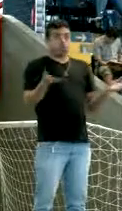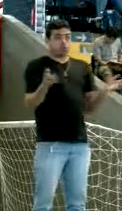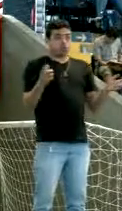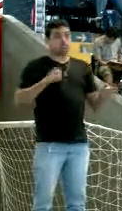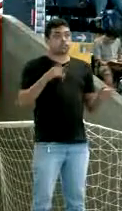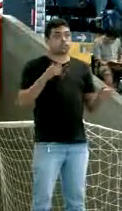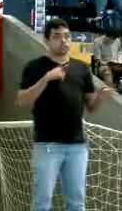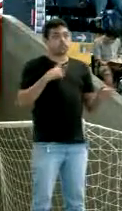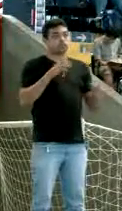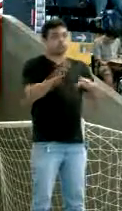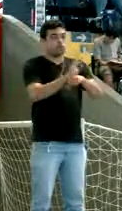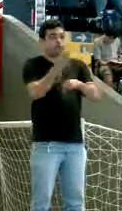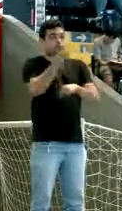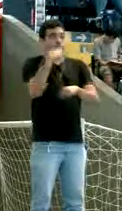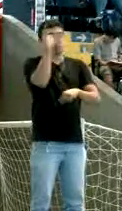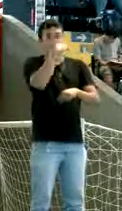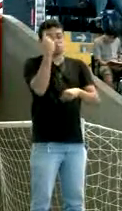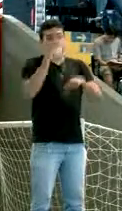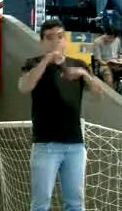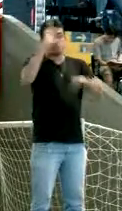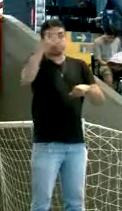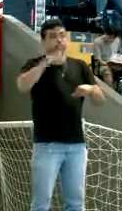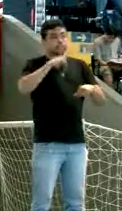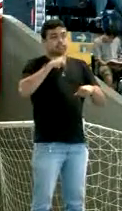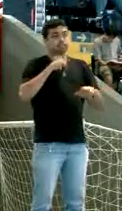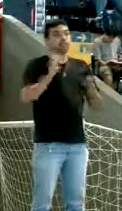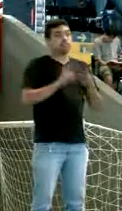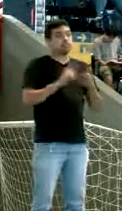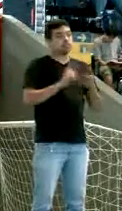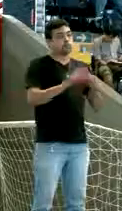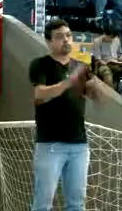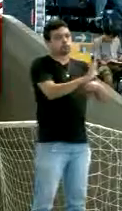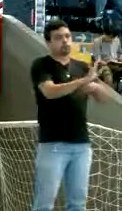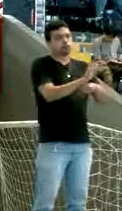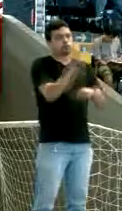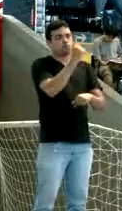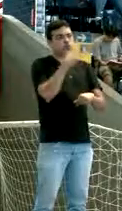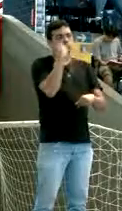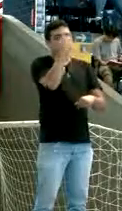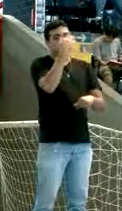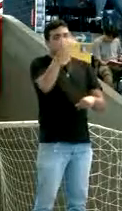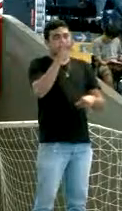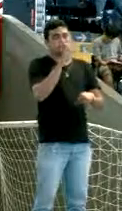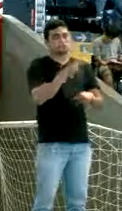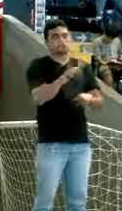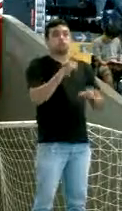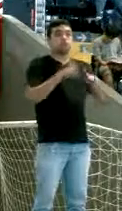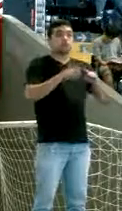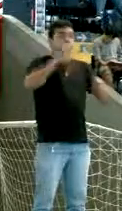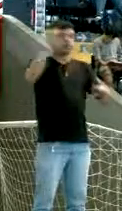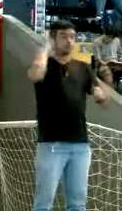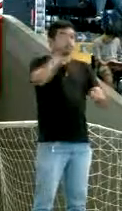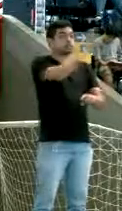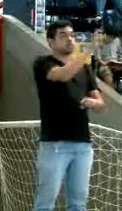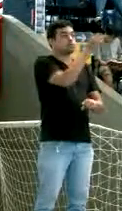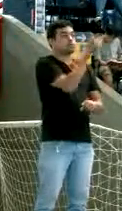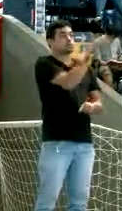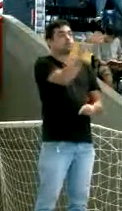filme de 3 horas ou mais de 3 horas, né? Um longa-metragem vai ter pelo menos 1h30. Mas na época 5 a 10